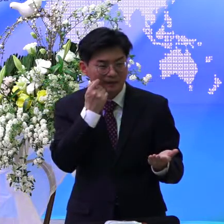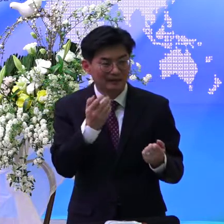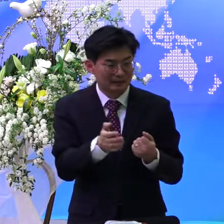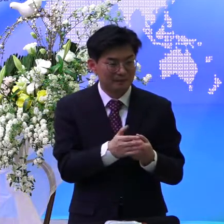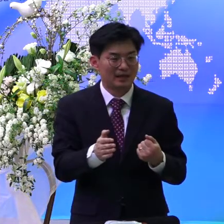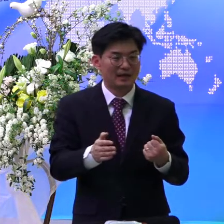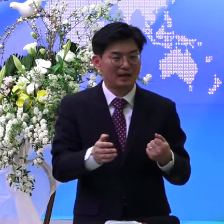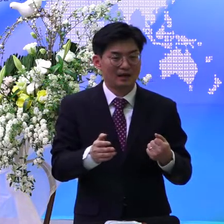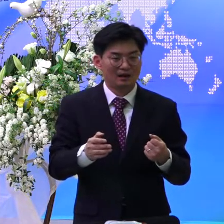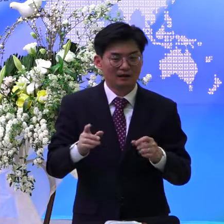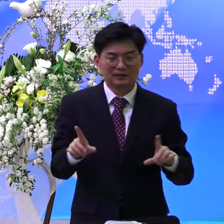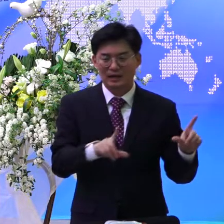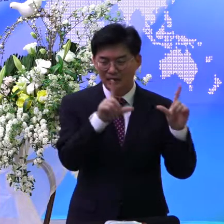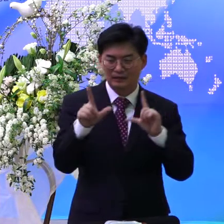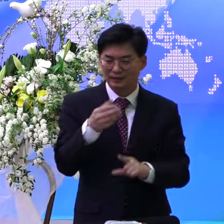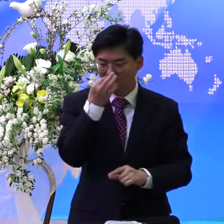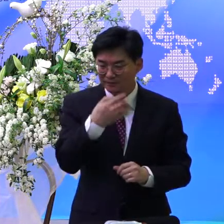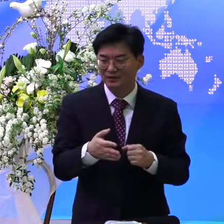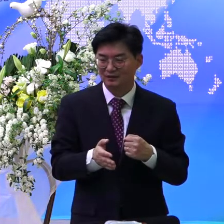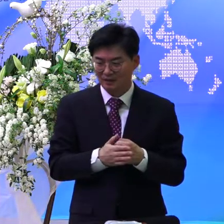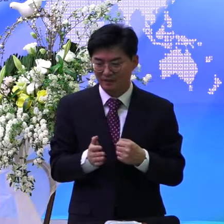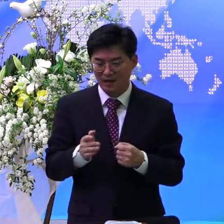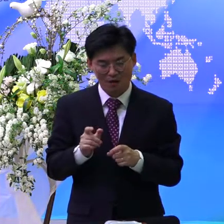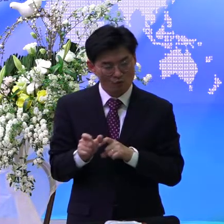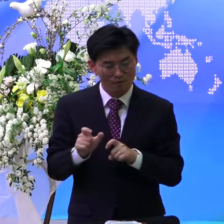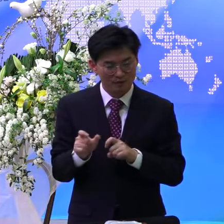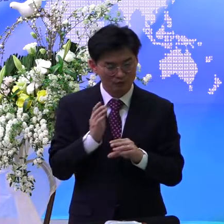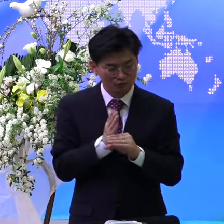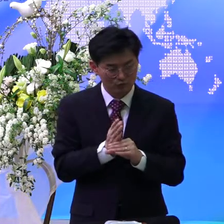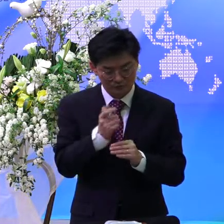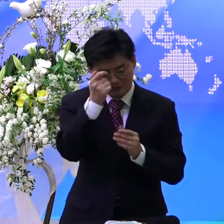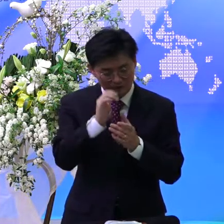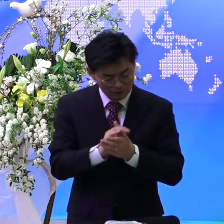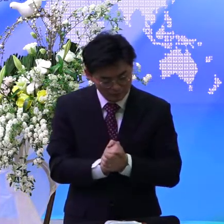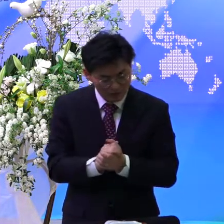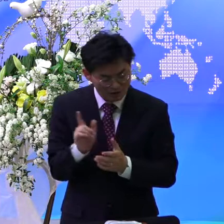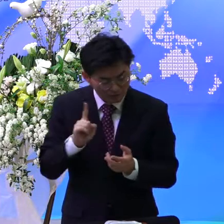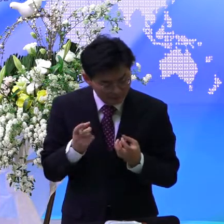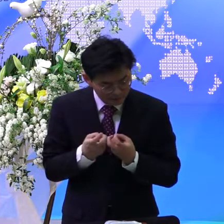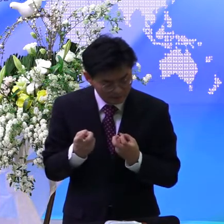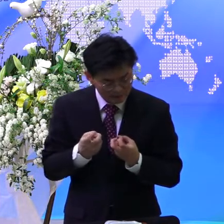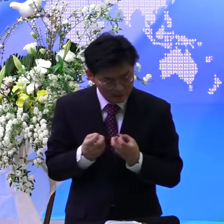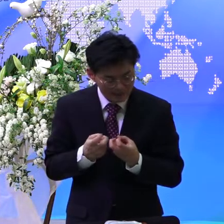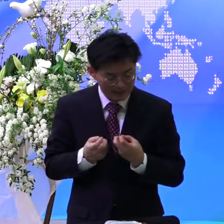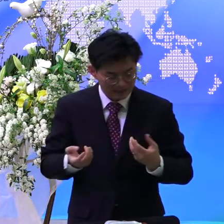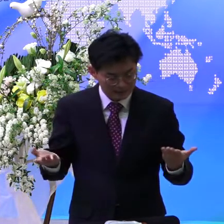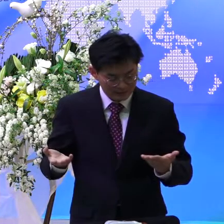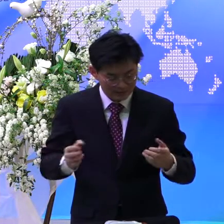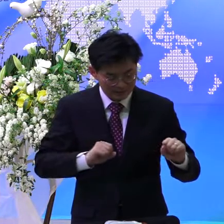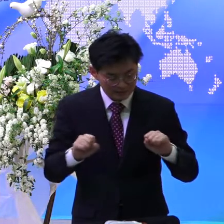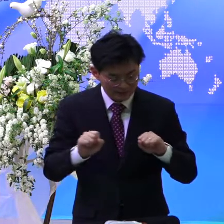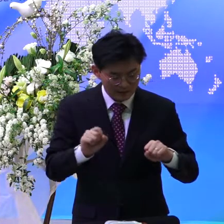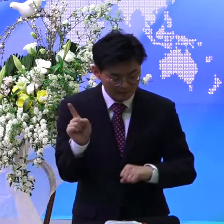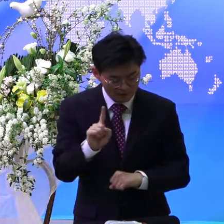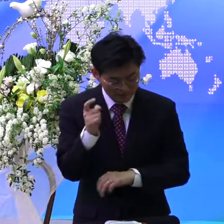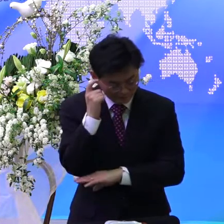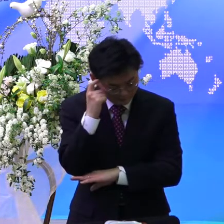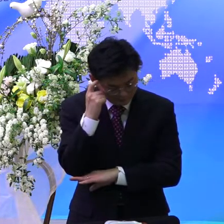생활고를 해결하기 위해서 고민을 했습니다. 기도하면서 고민하면서 할 수 있는 것이 무엇일까